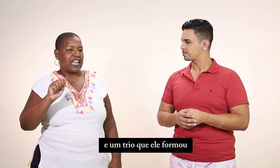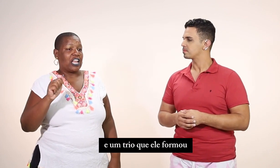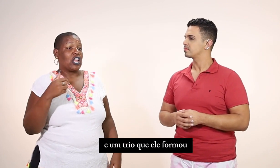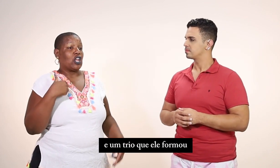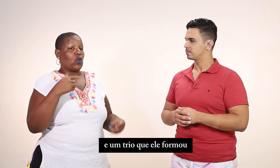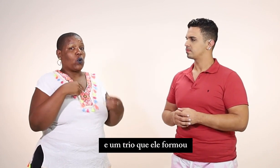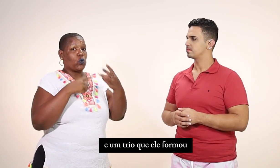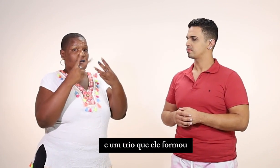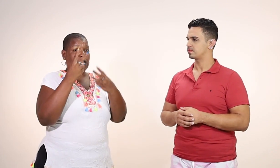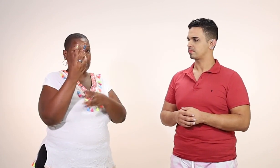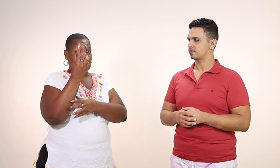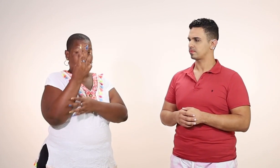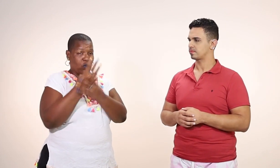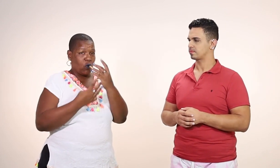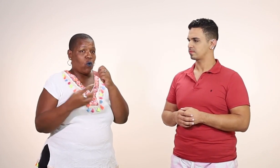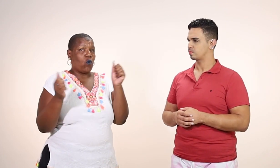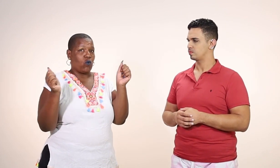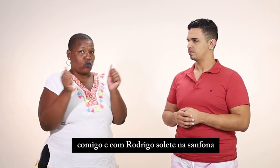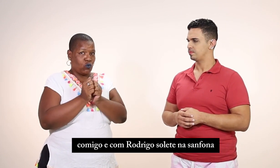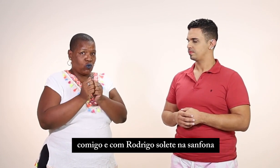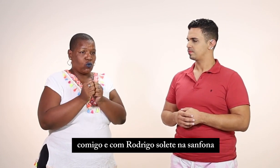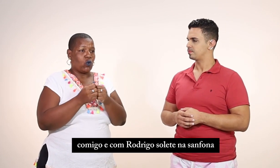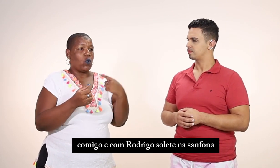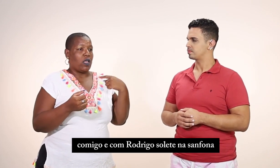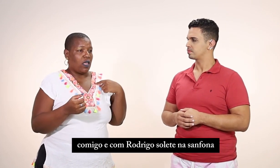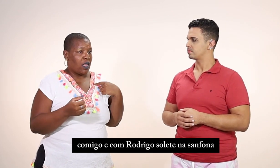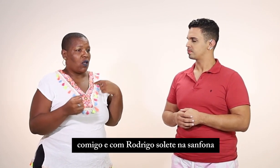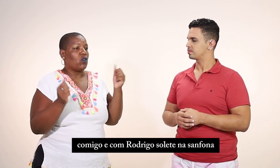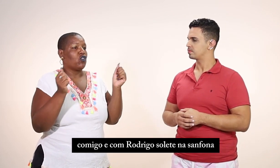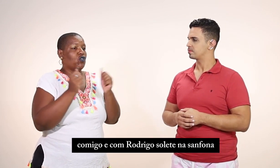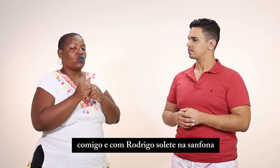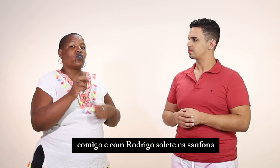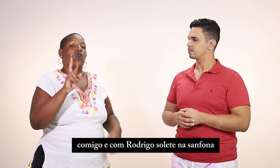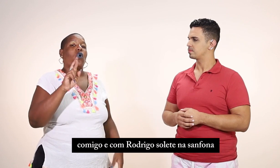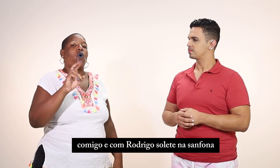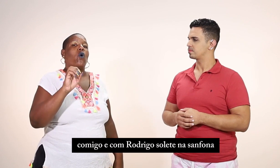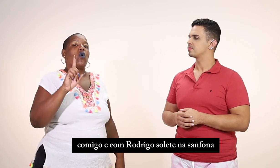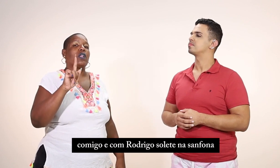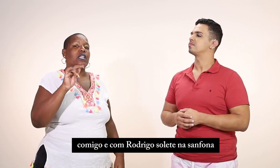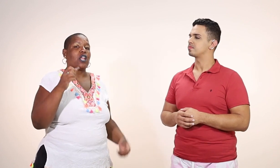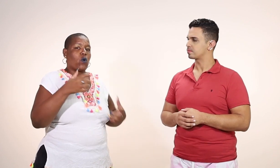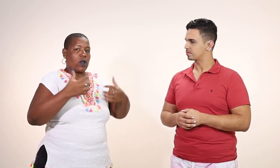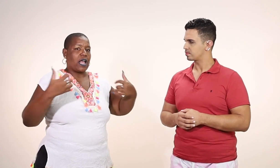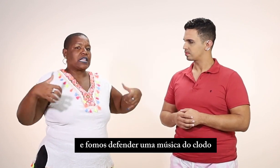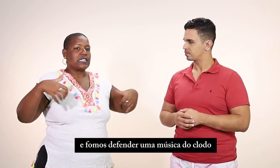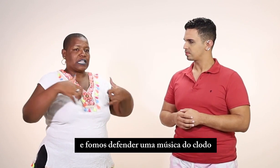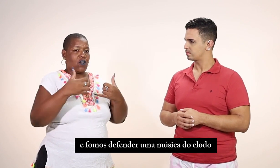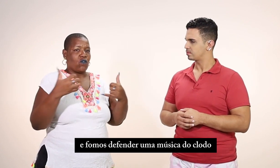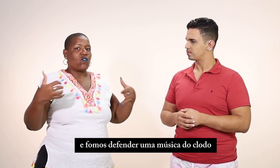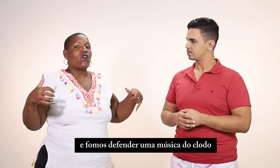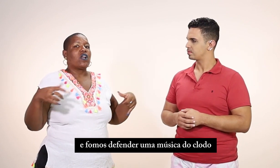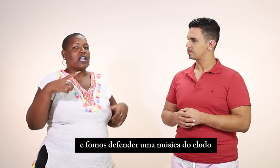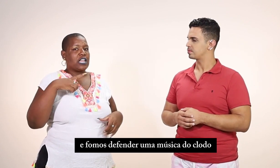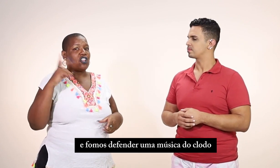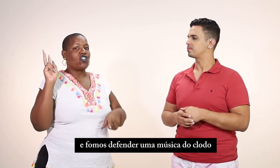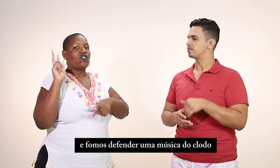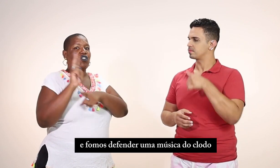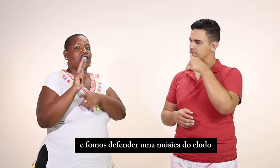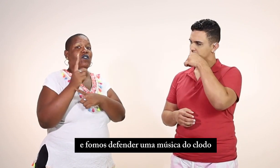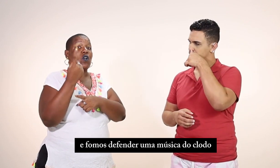que ele formou comigo e com o Rodrigo Zoletti na sanfona, e fomos defender uma música do